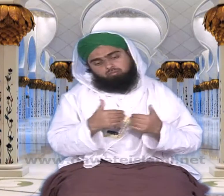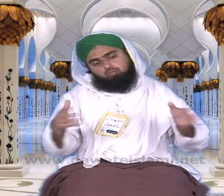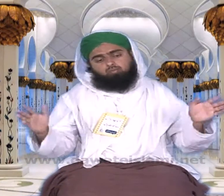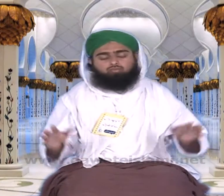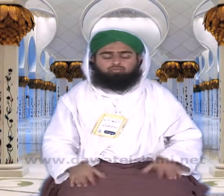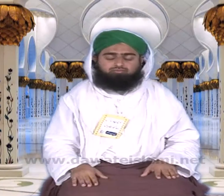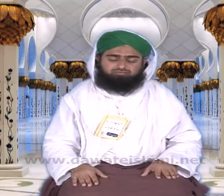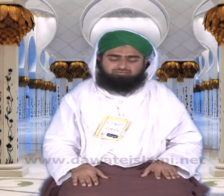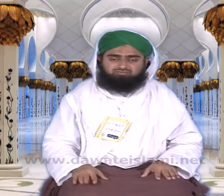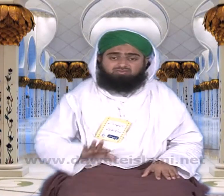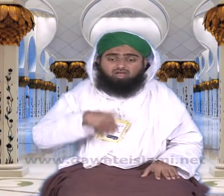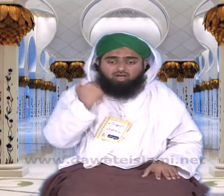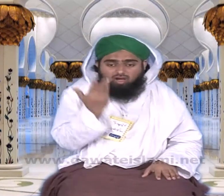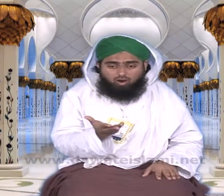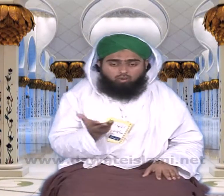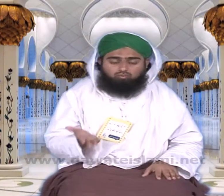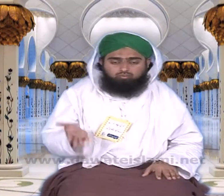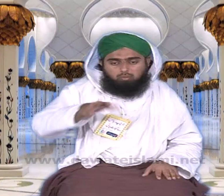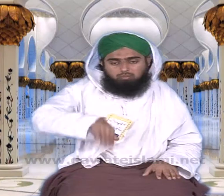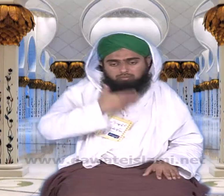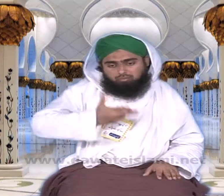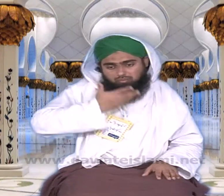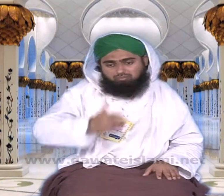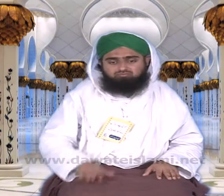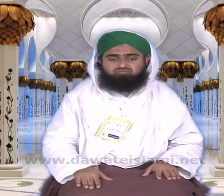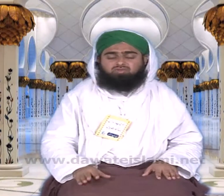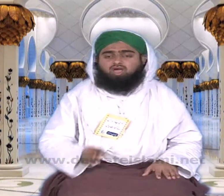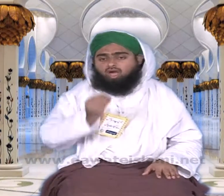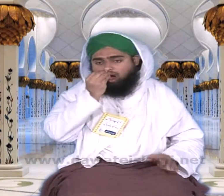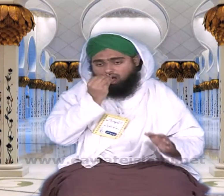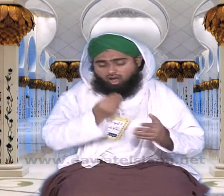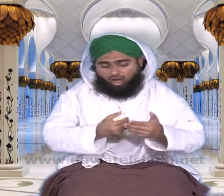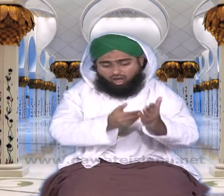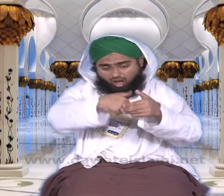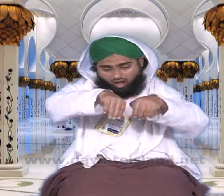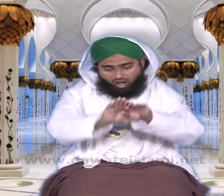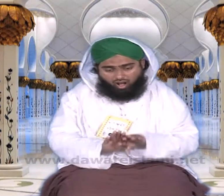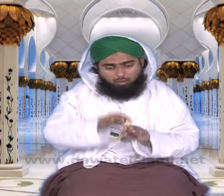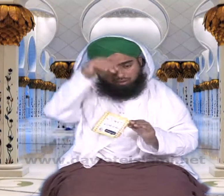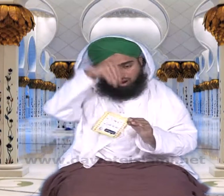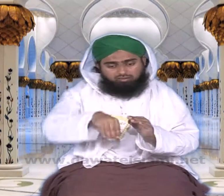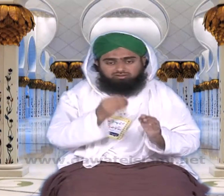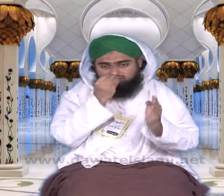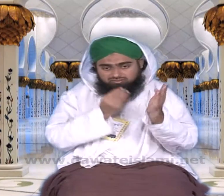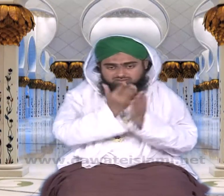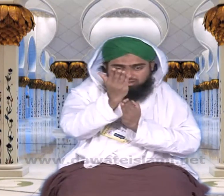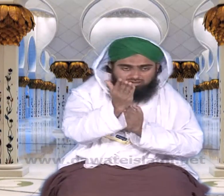مجھے وسیع کر دے بعدہو فرمایا کہ قبر کسی کے لیے جنت کا باغ ہے